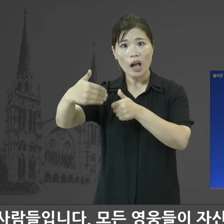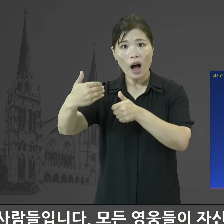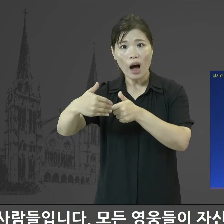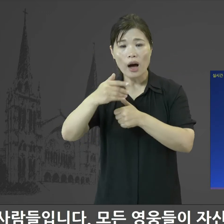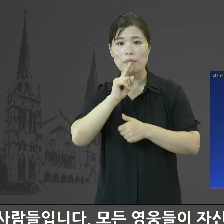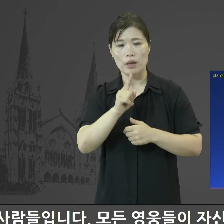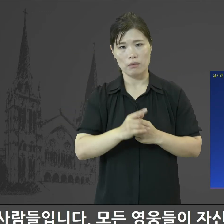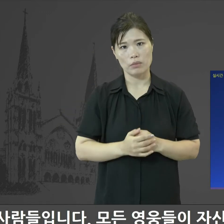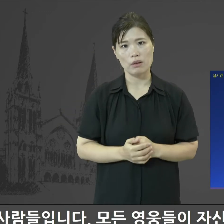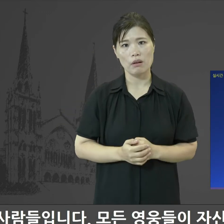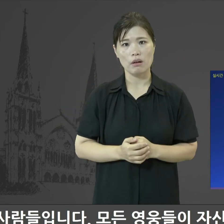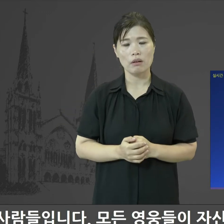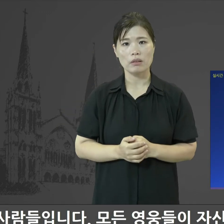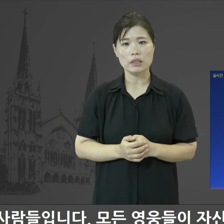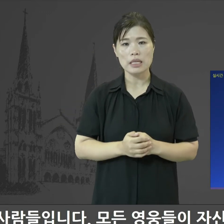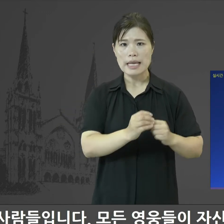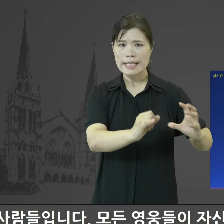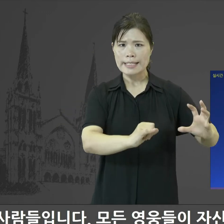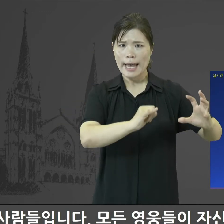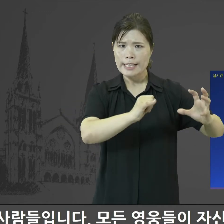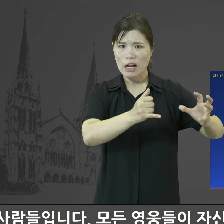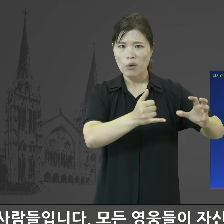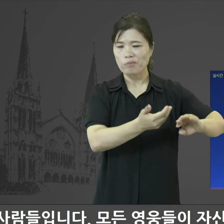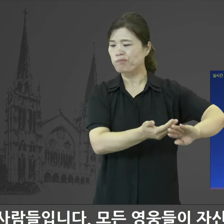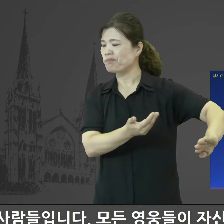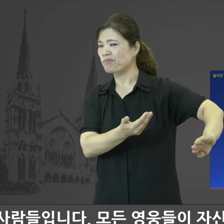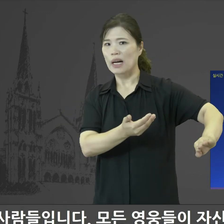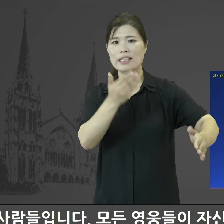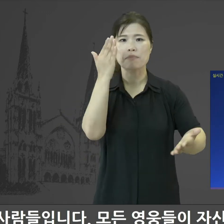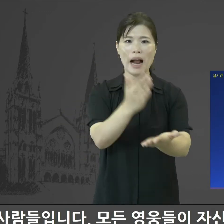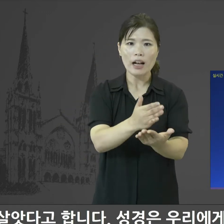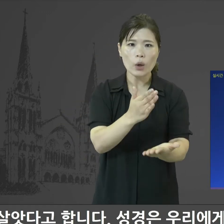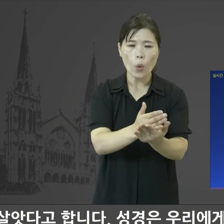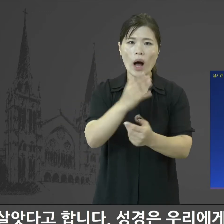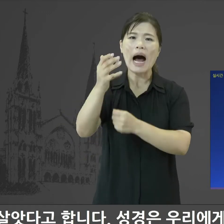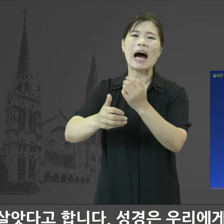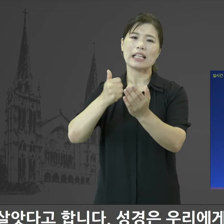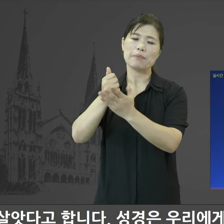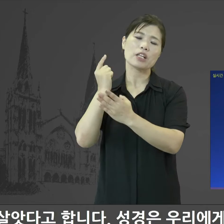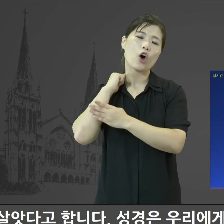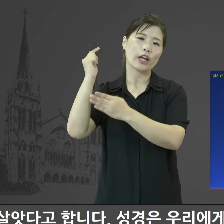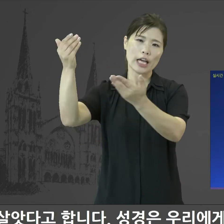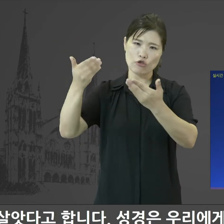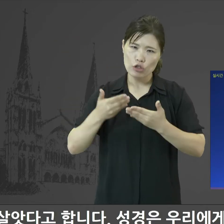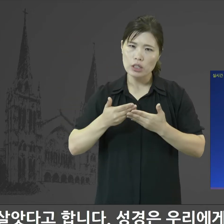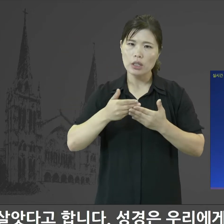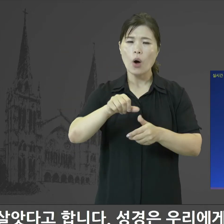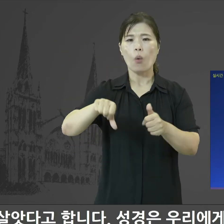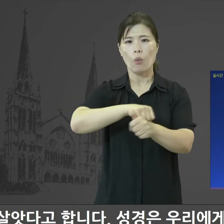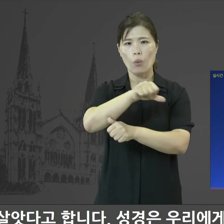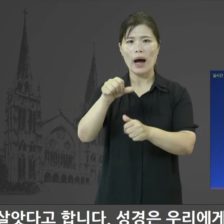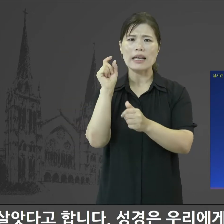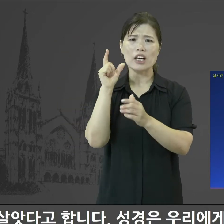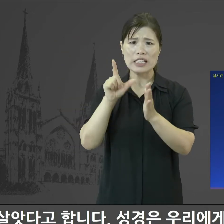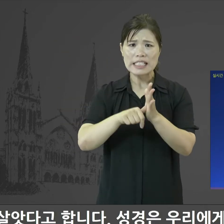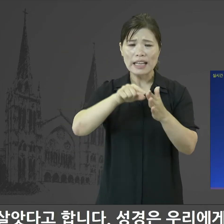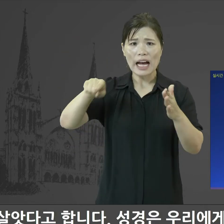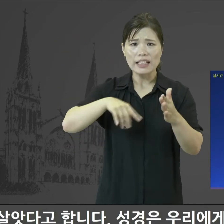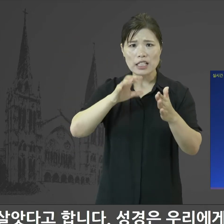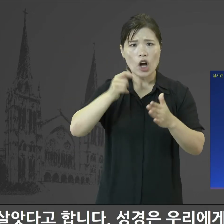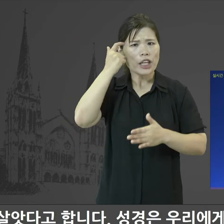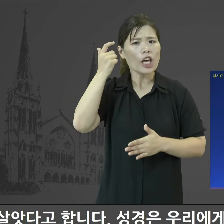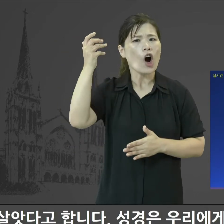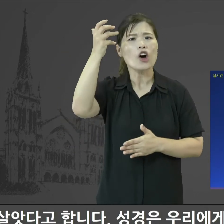말씀합니다. 세상과 격리되어 사는 것이 아닌 하나님께서 우리에게 허락하신 환경과 시간 속에서 우리의 영적인